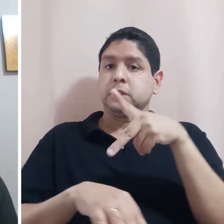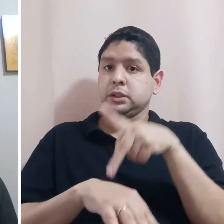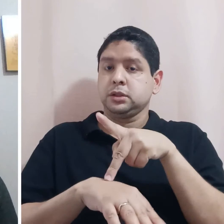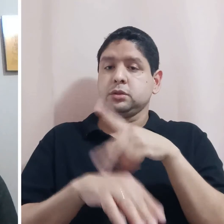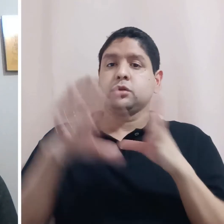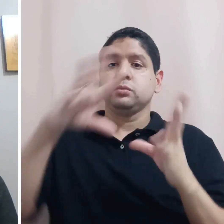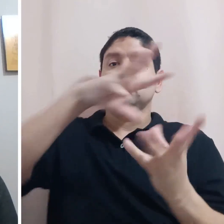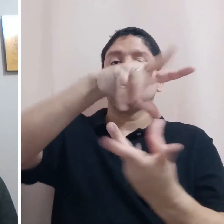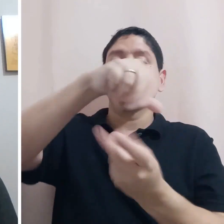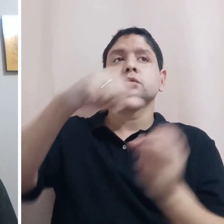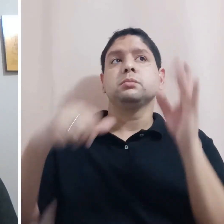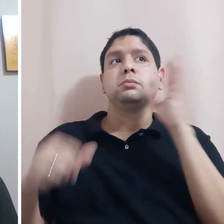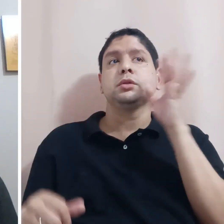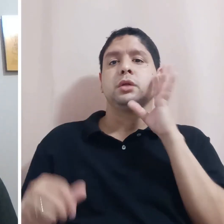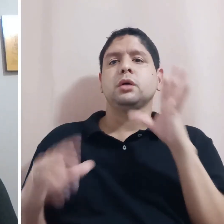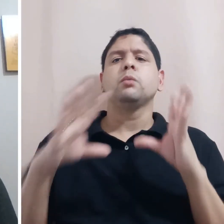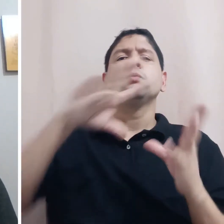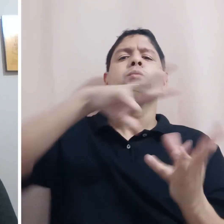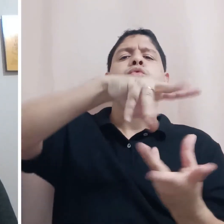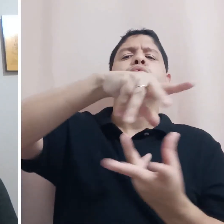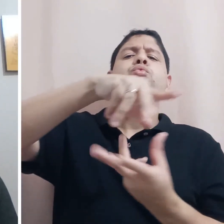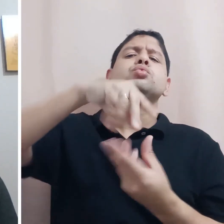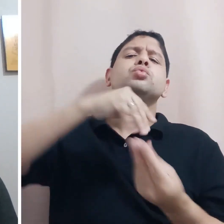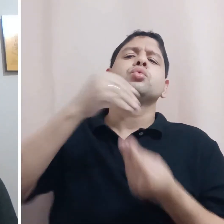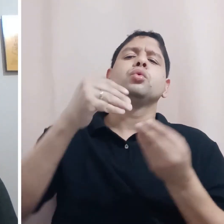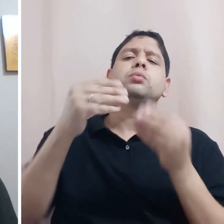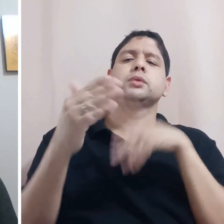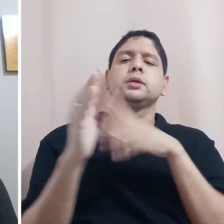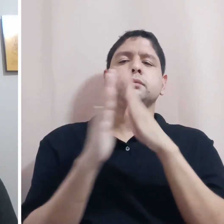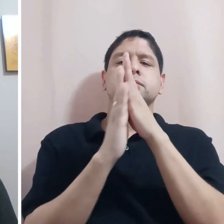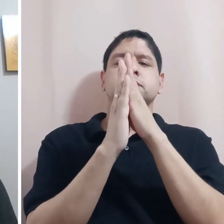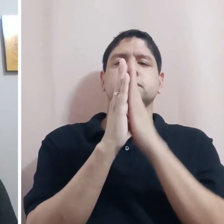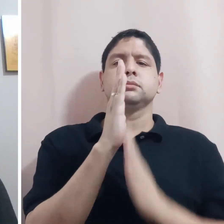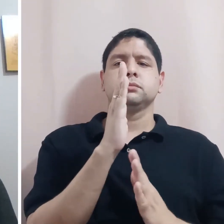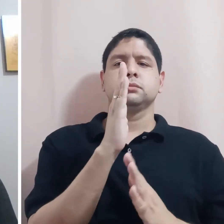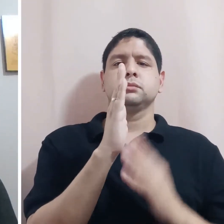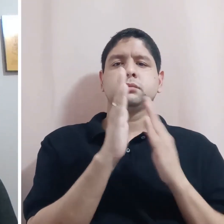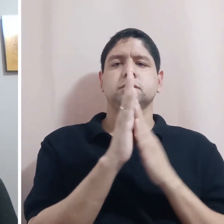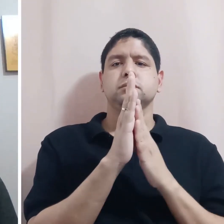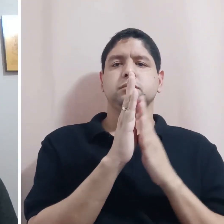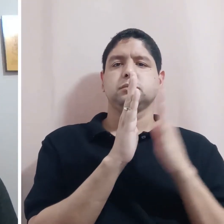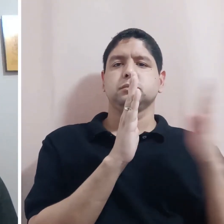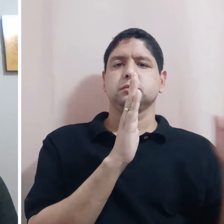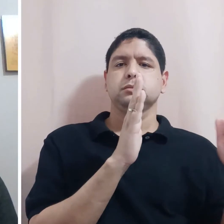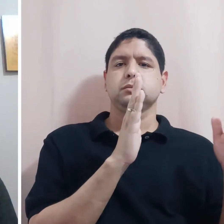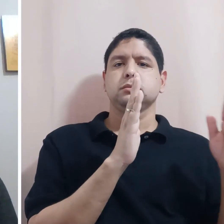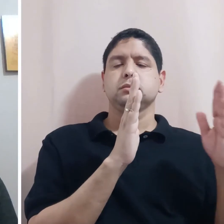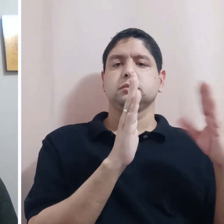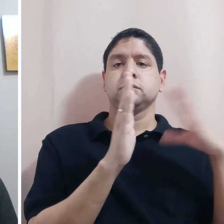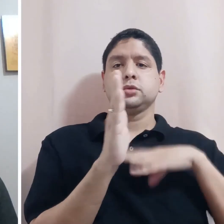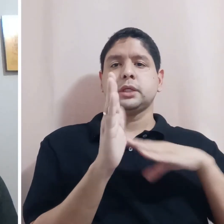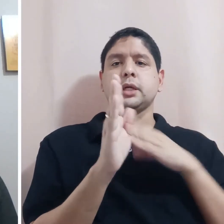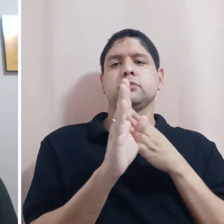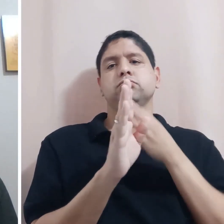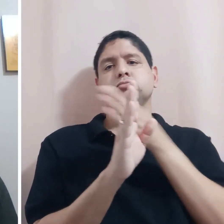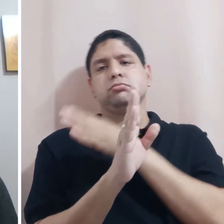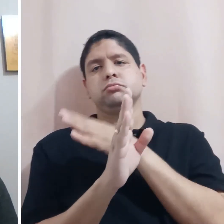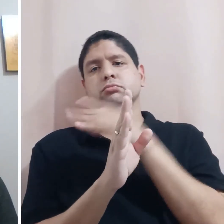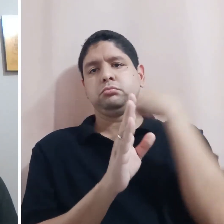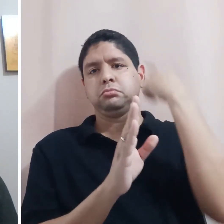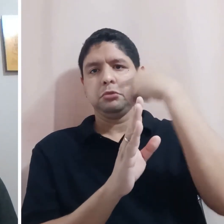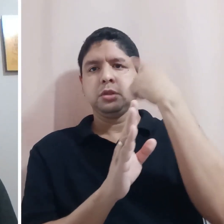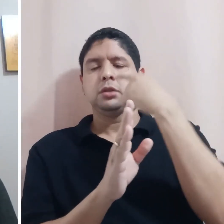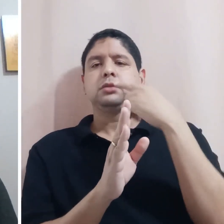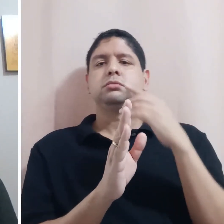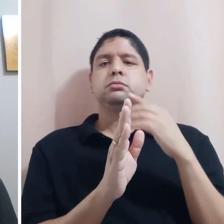1494, né, e ele dividia o mundo, né, traçava uma linhazinha imaginária no mapa, né, que dividia o mundo